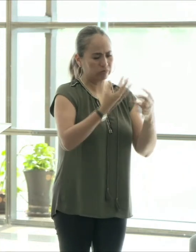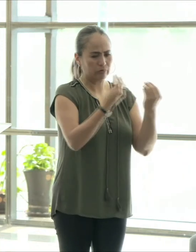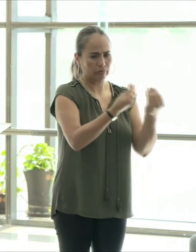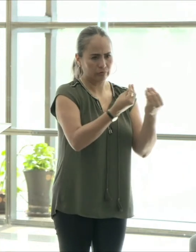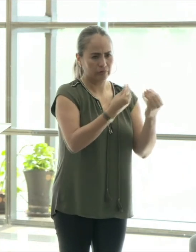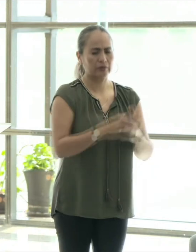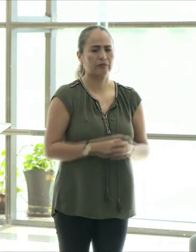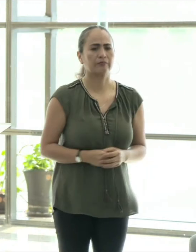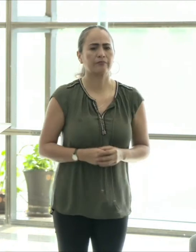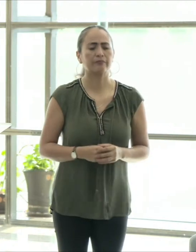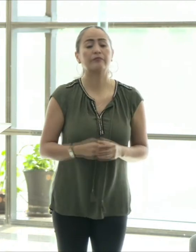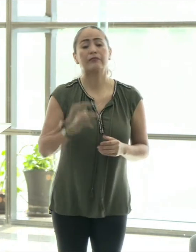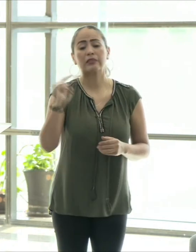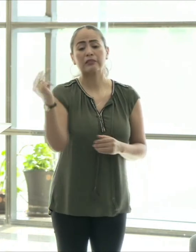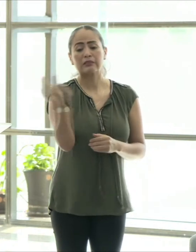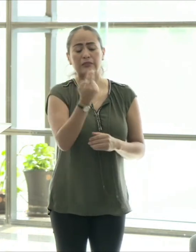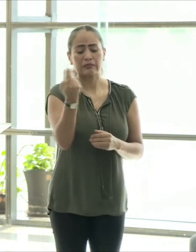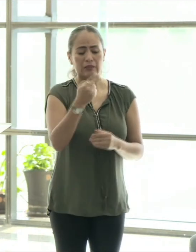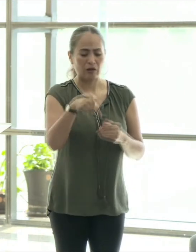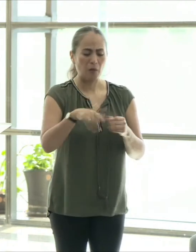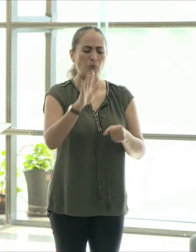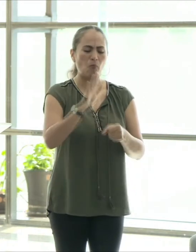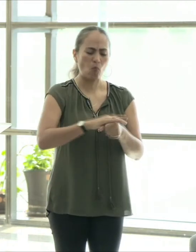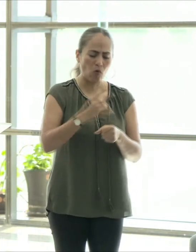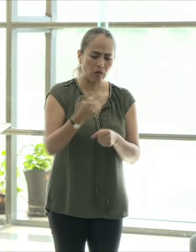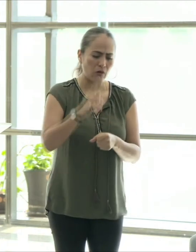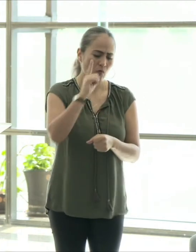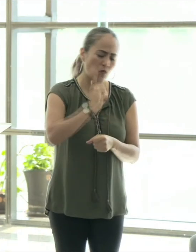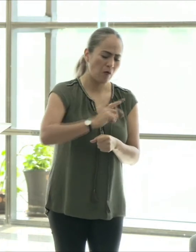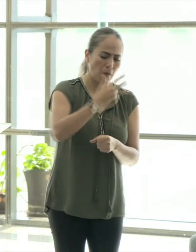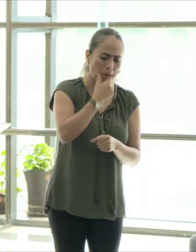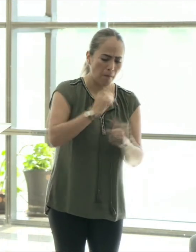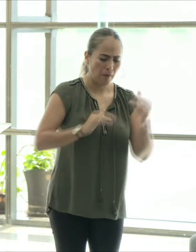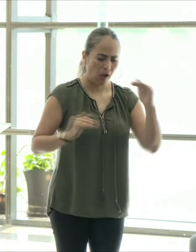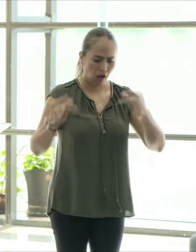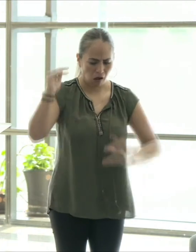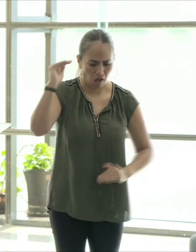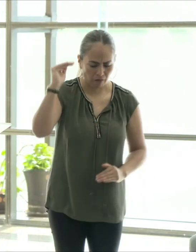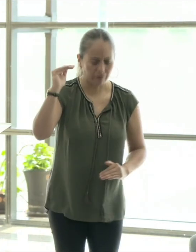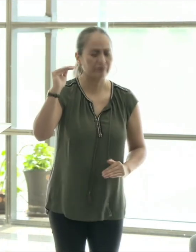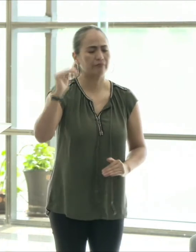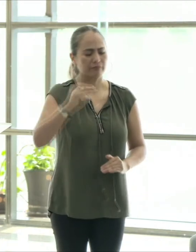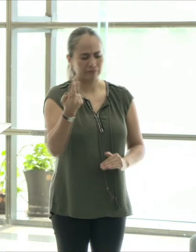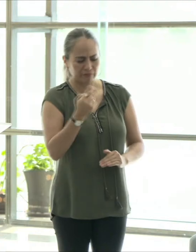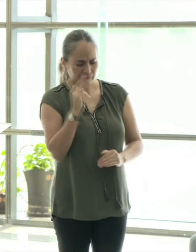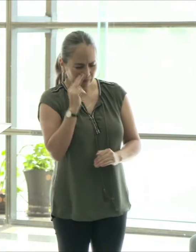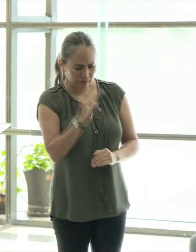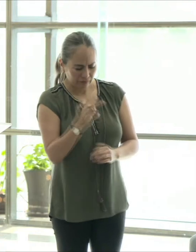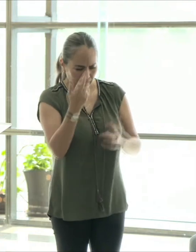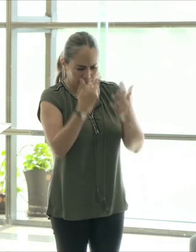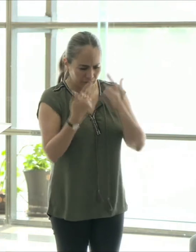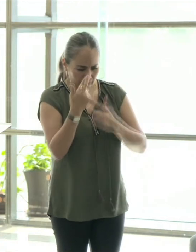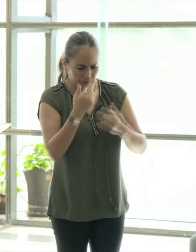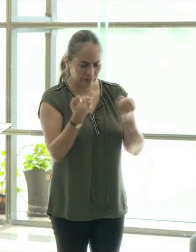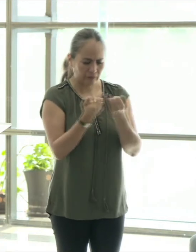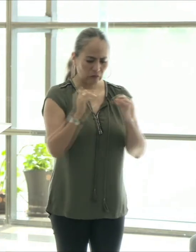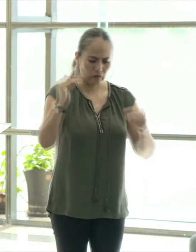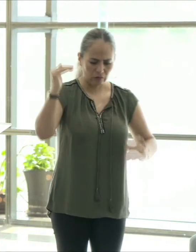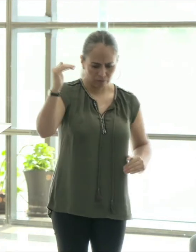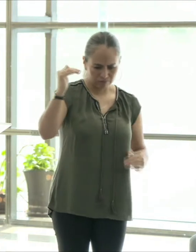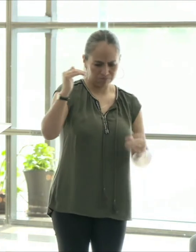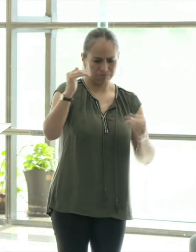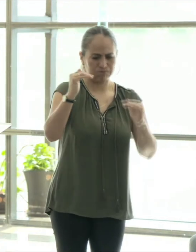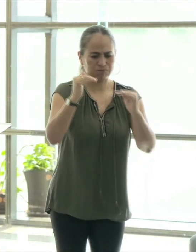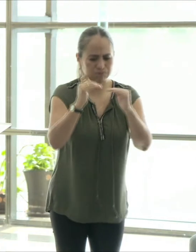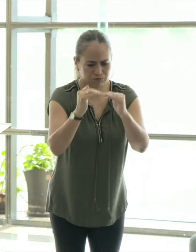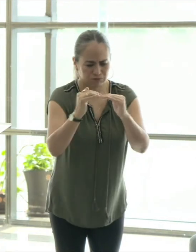atacar de raíz la desigualdad que viven las mujeres mexicanas el camino paraminorar esta brecha de género es largo